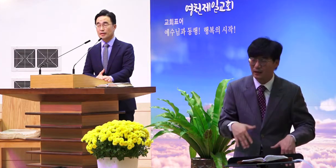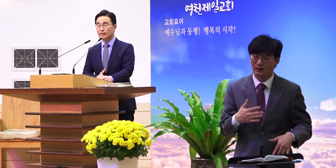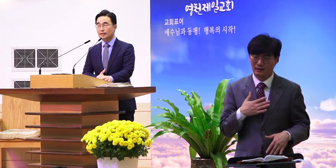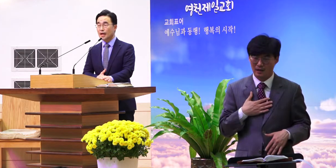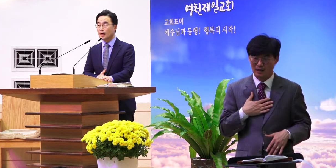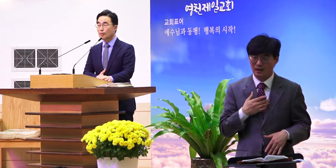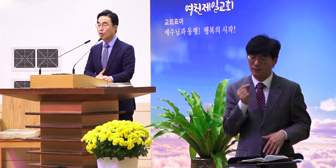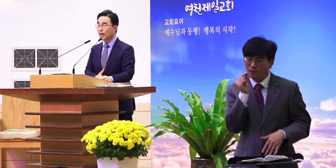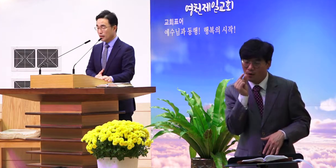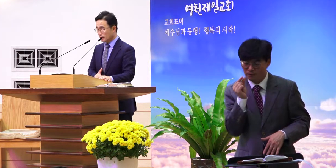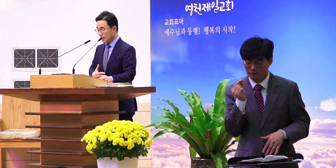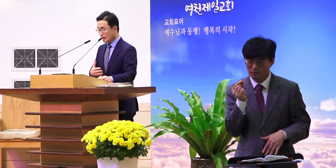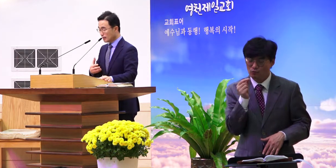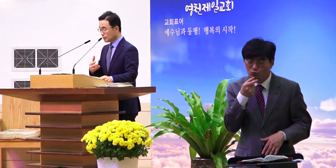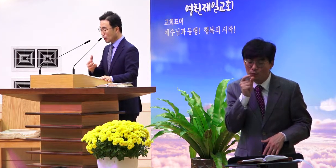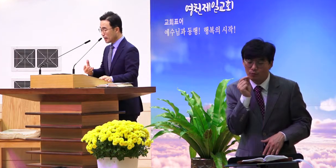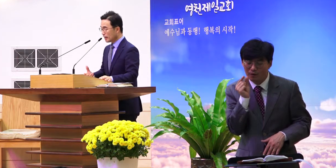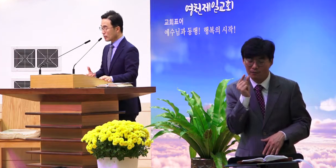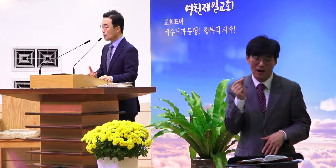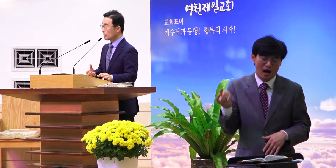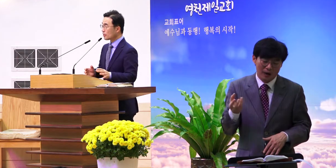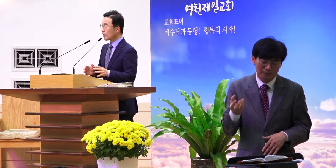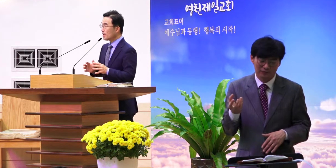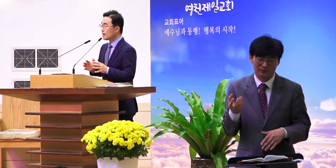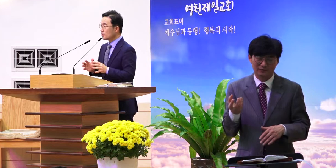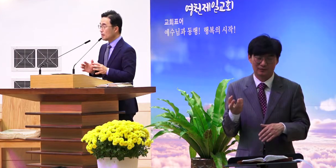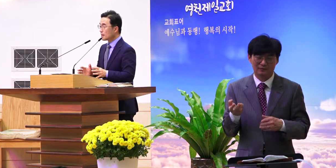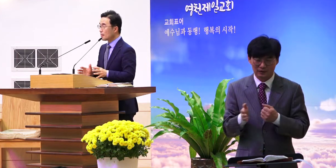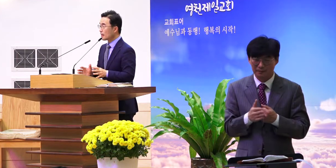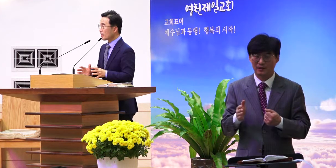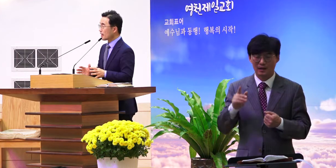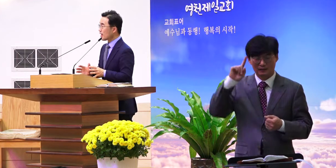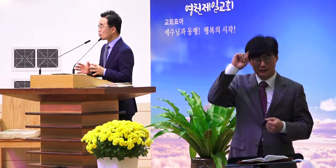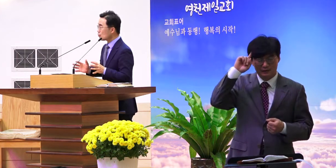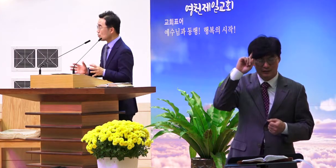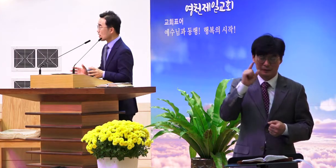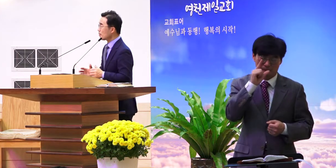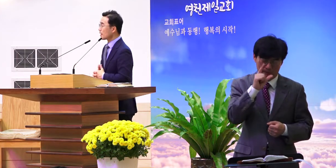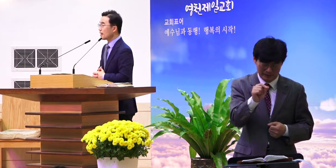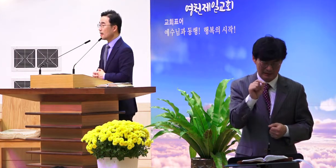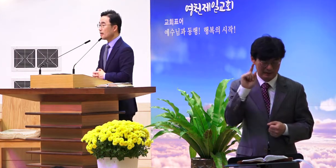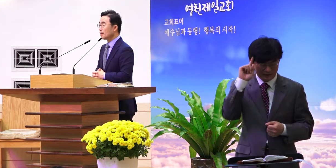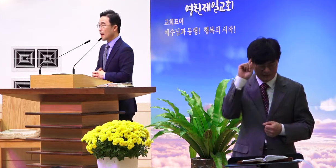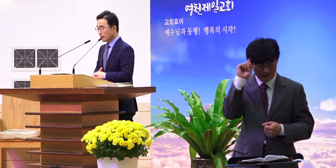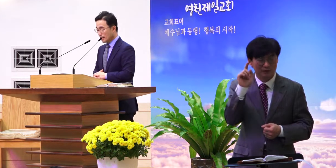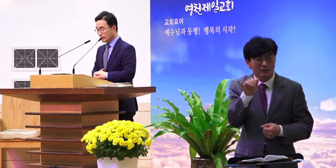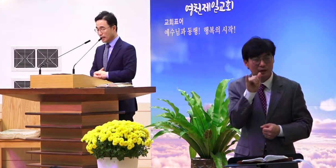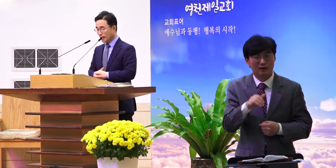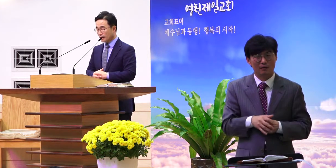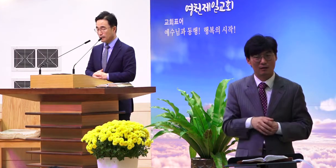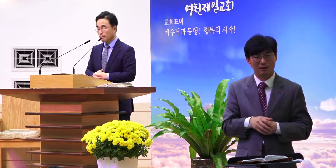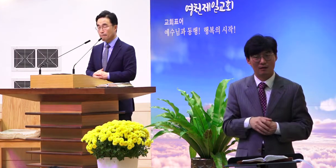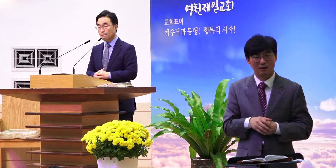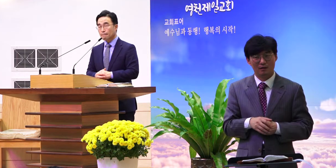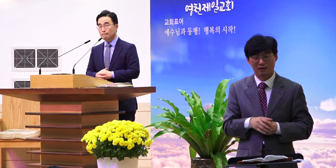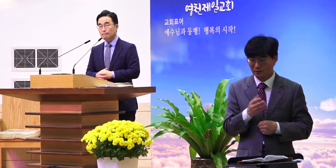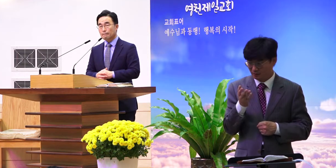불편함, 내 몸에 이런 작은 변화에도 이렇게 민감하게, 아주 민감하게